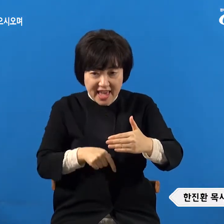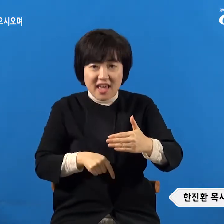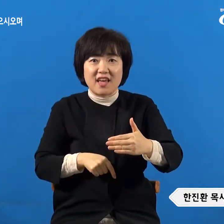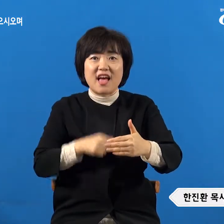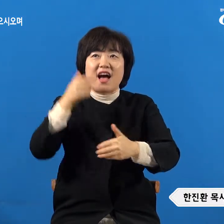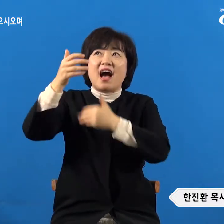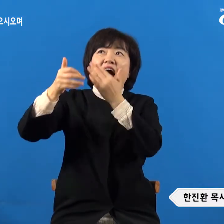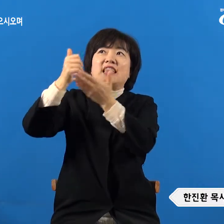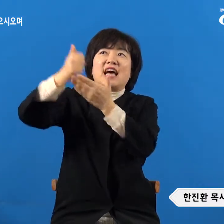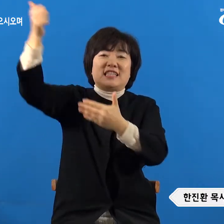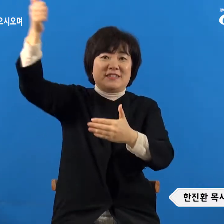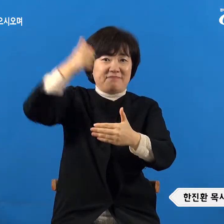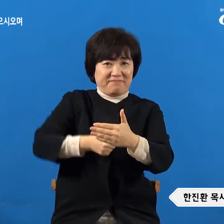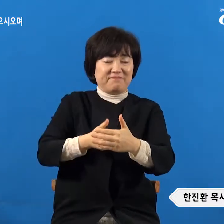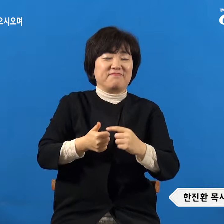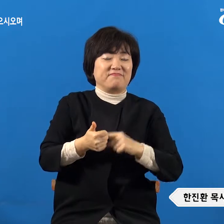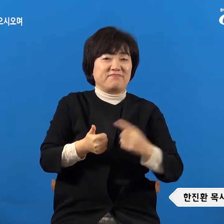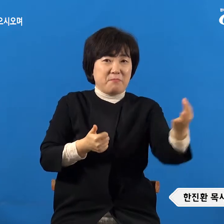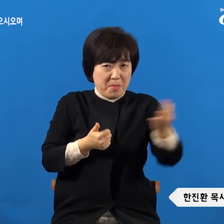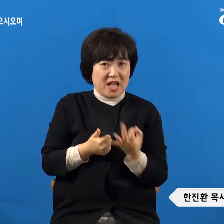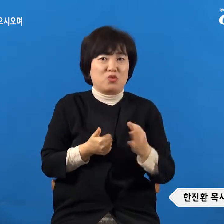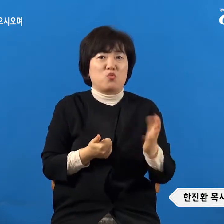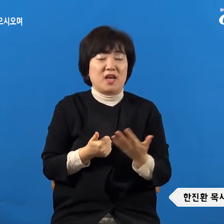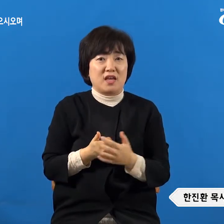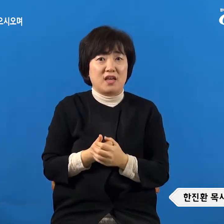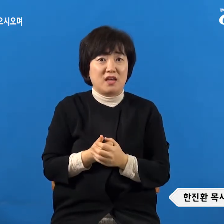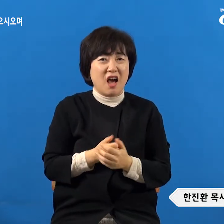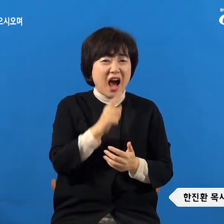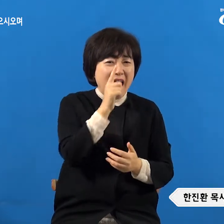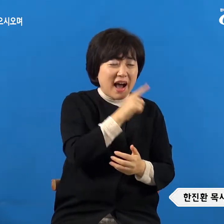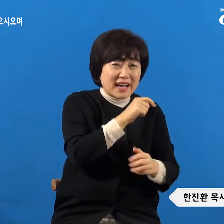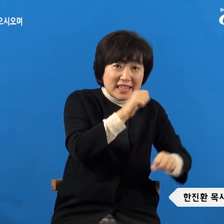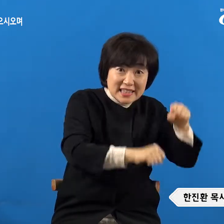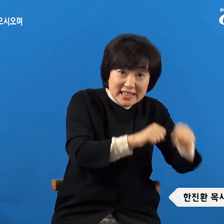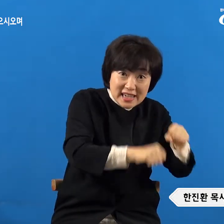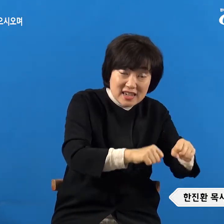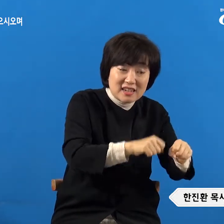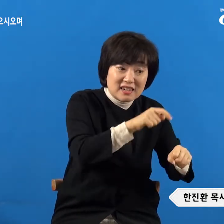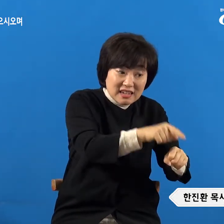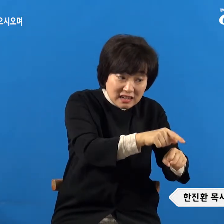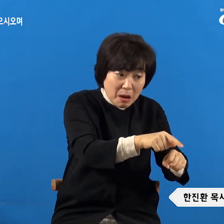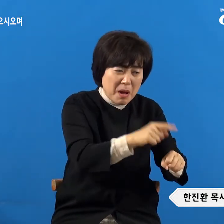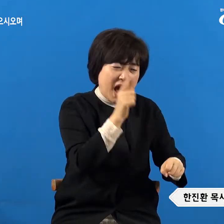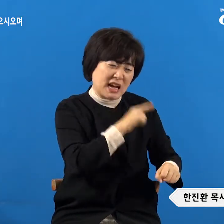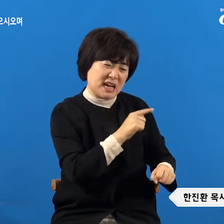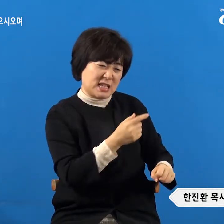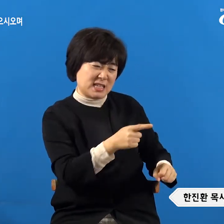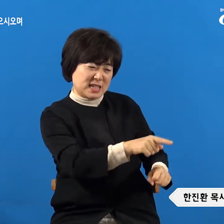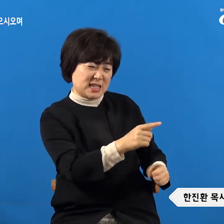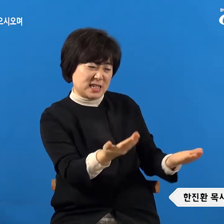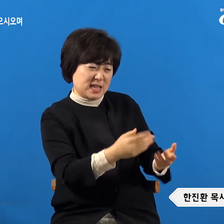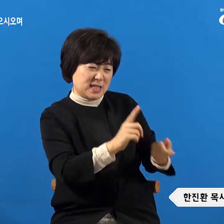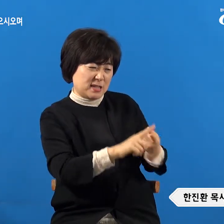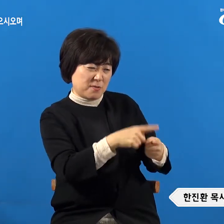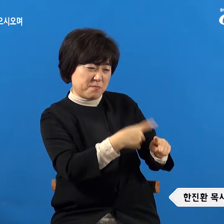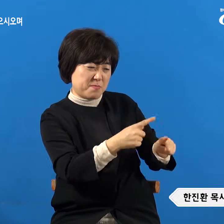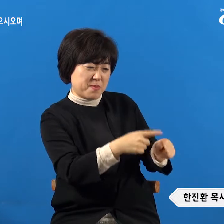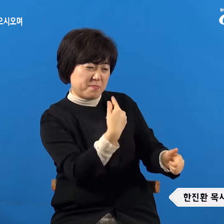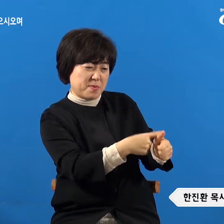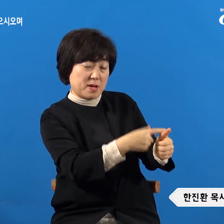어떤 사람이 악한 일을 했다면 그 사람을 보지 말고 그 사람 안에서 그 일을 하게 한 어둠의 세력을 봐야